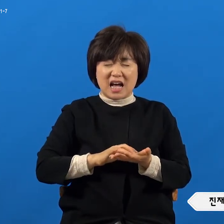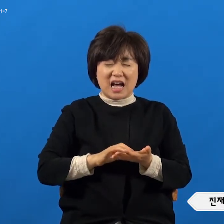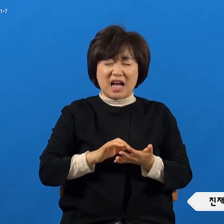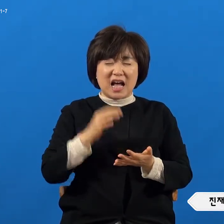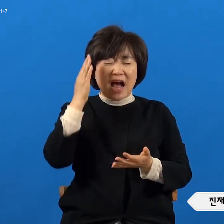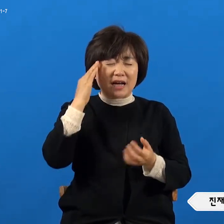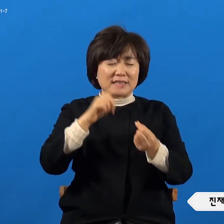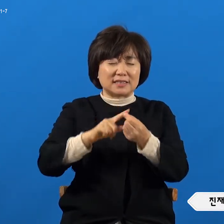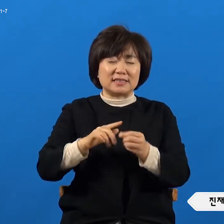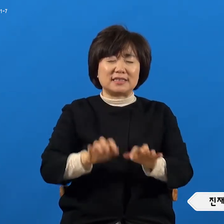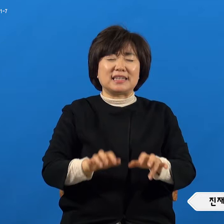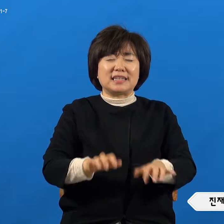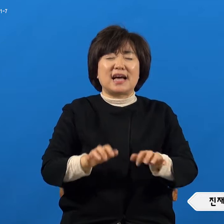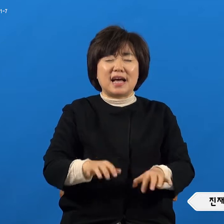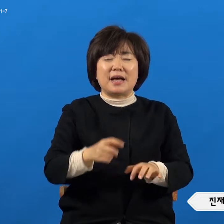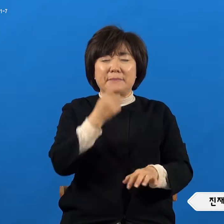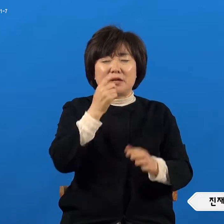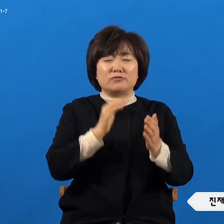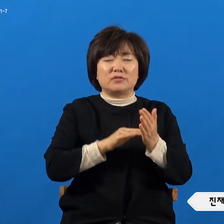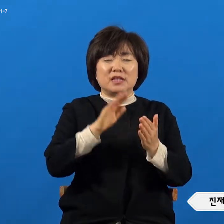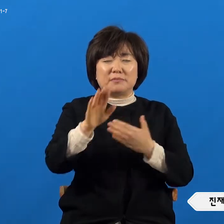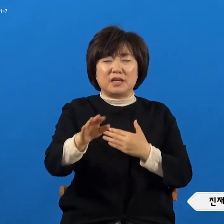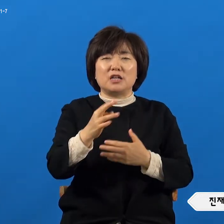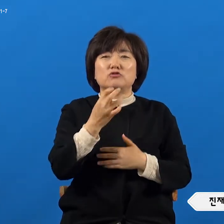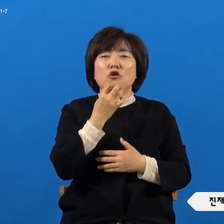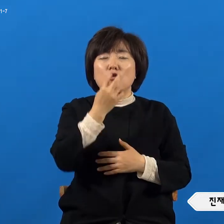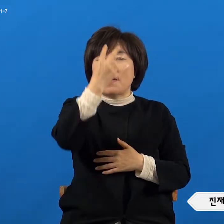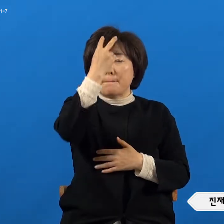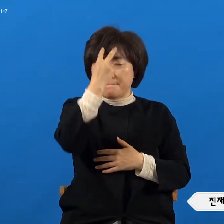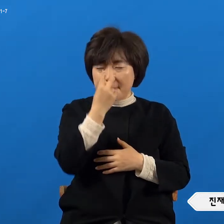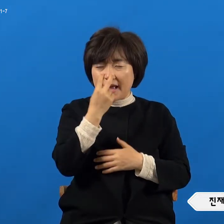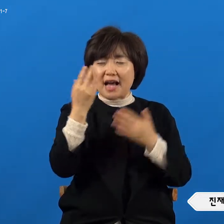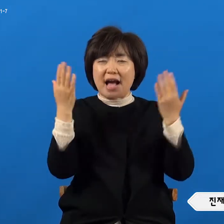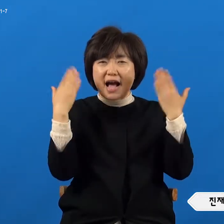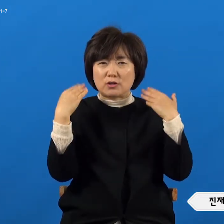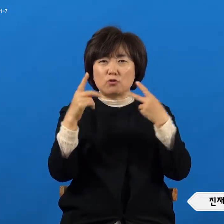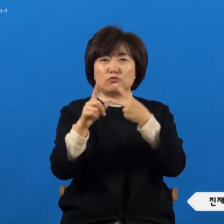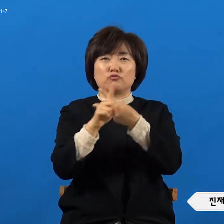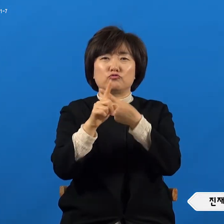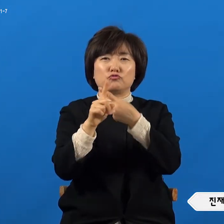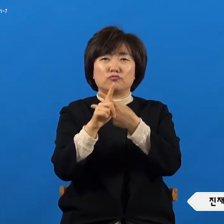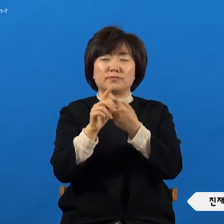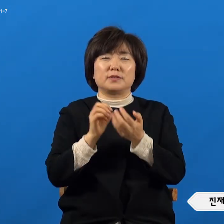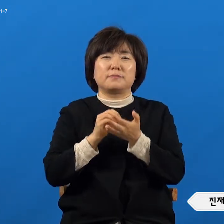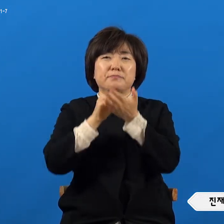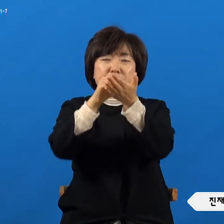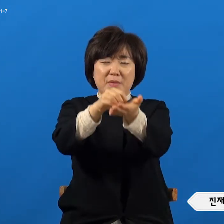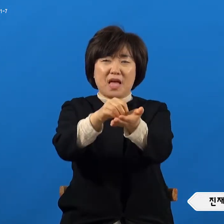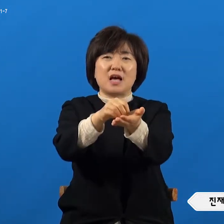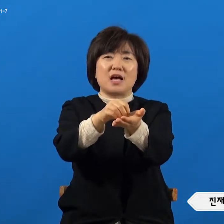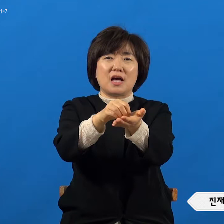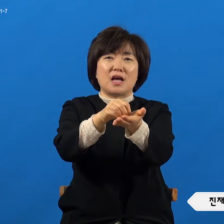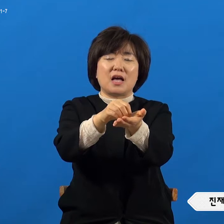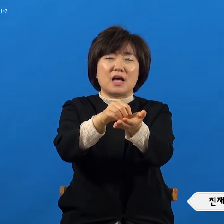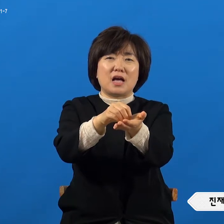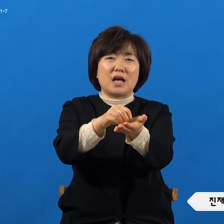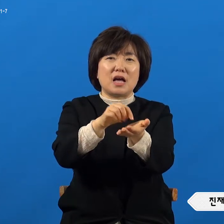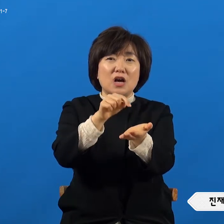후에 서울 맹학교 중등부 1학년에 들어가게 됩니다.